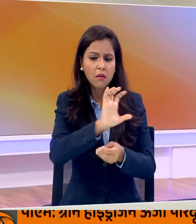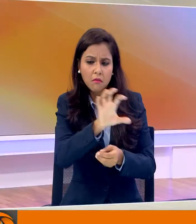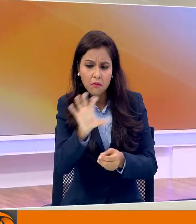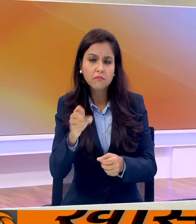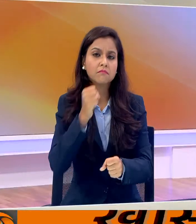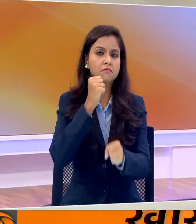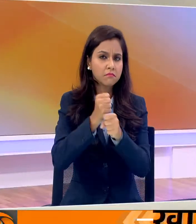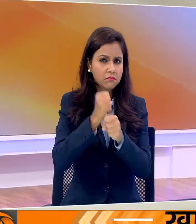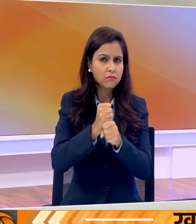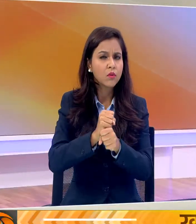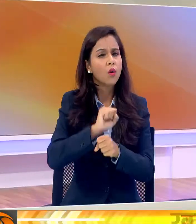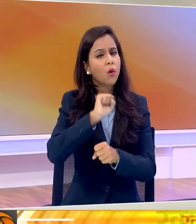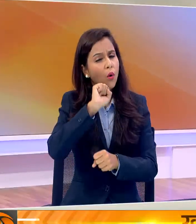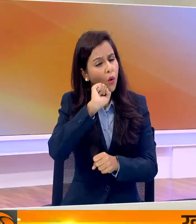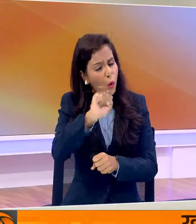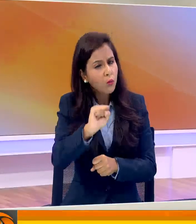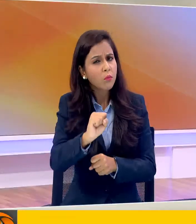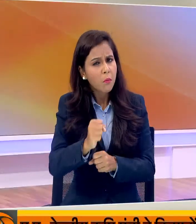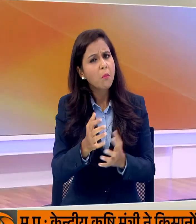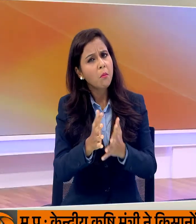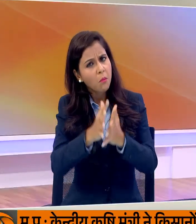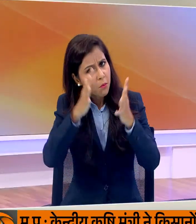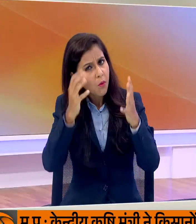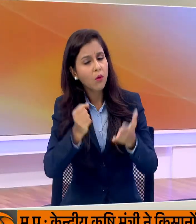अपने स्तर पर और मदद कर रही है।